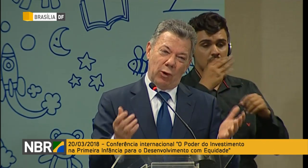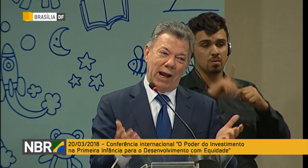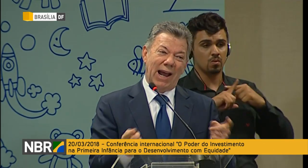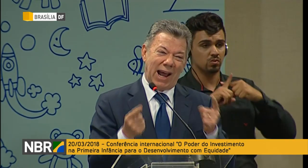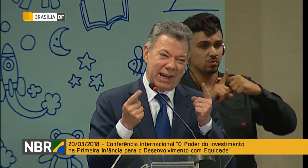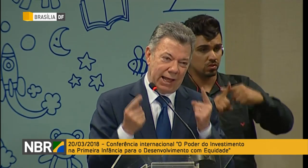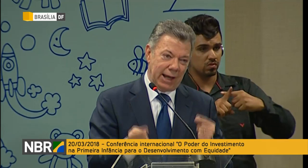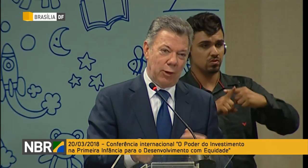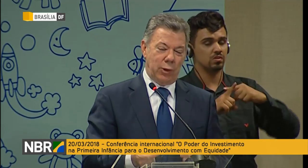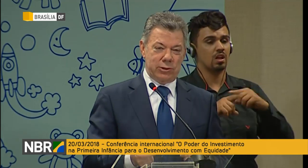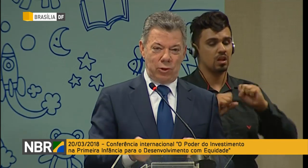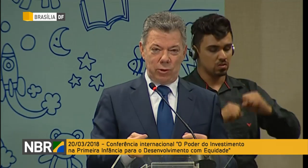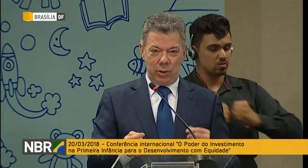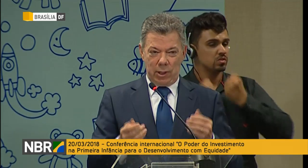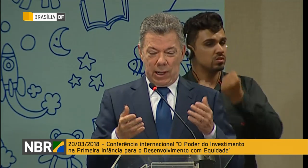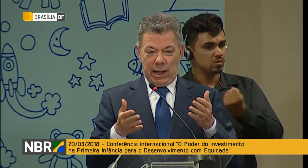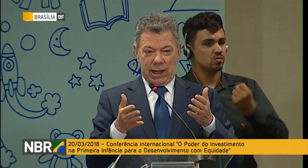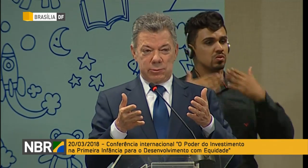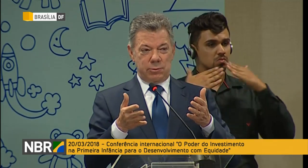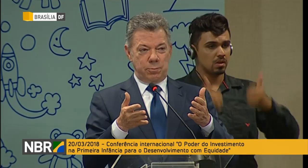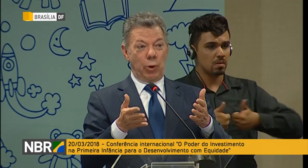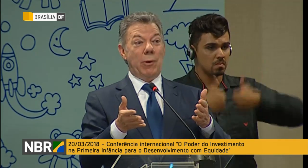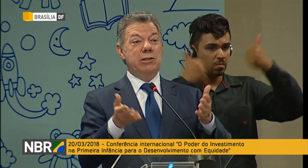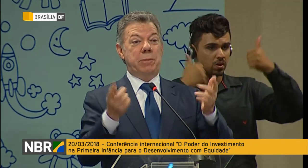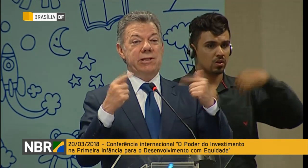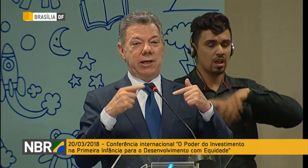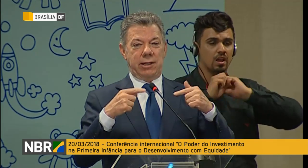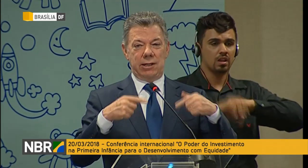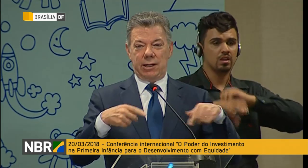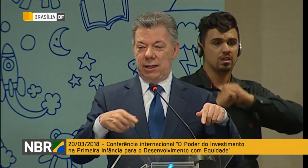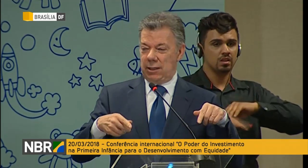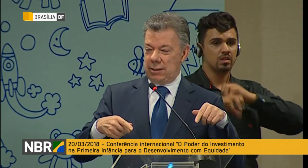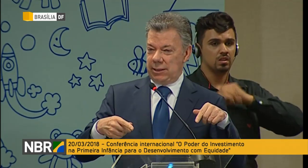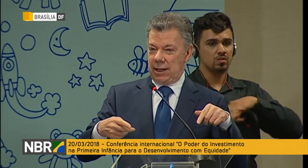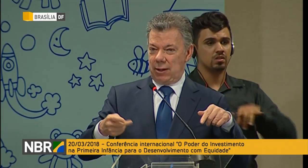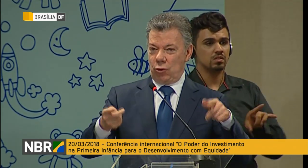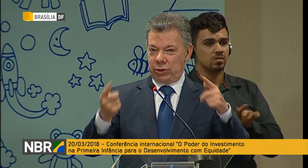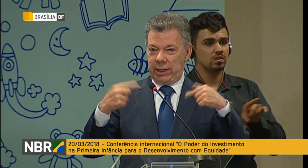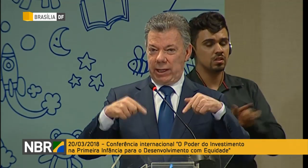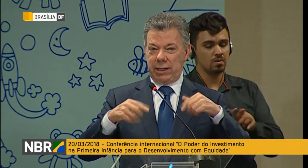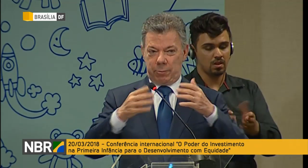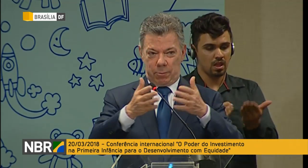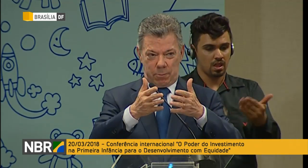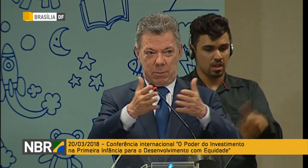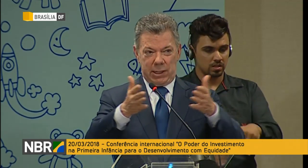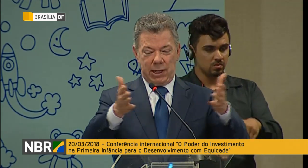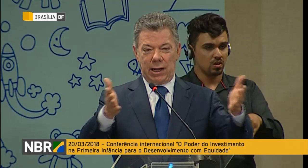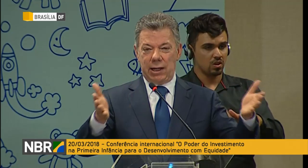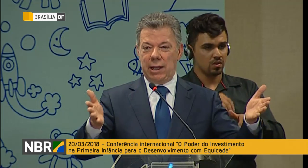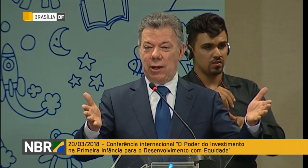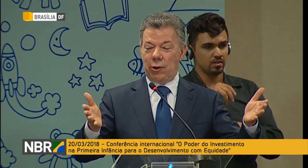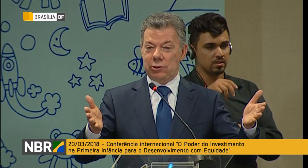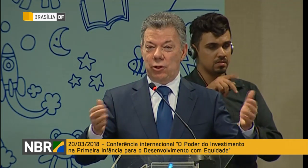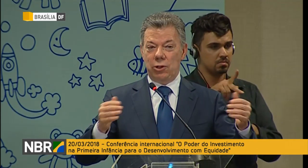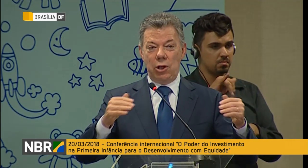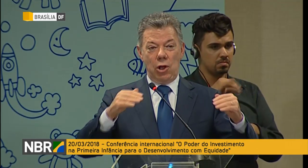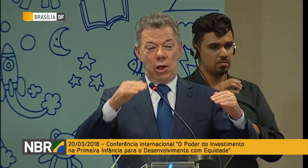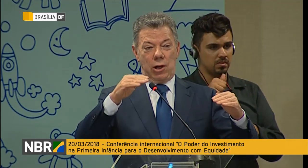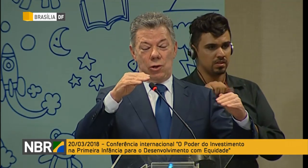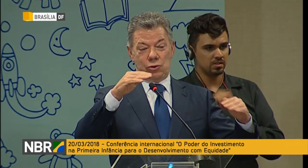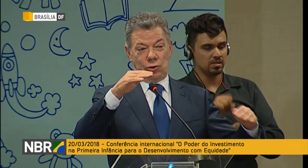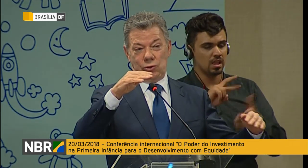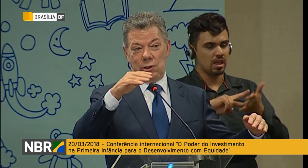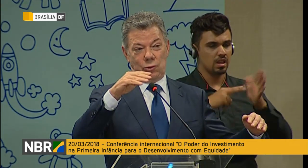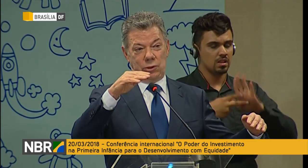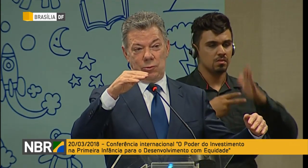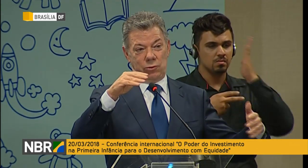demos os grandes esforços para melhorar a educação e as provas PISA, que são aquelas que medem a